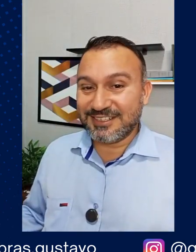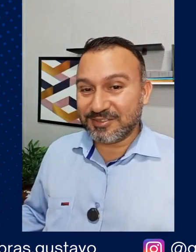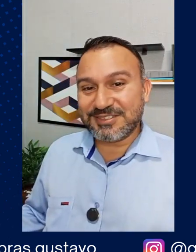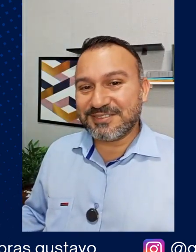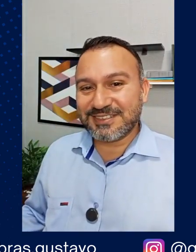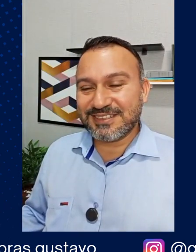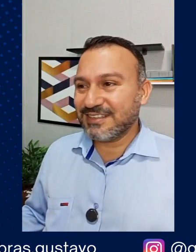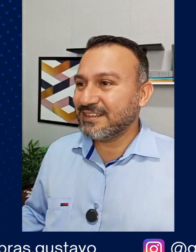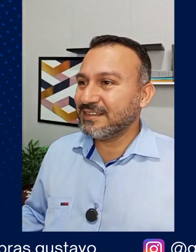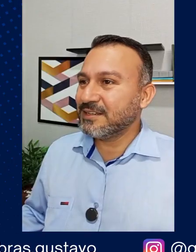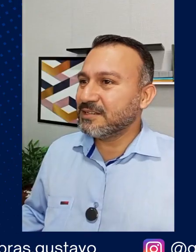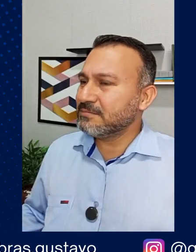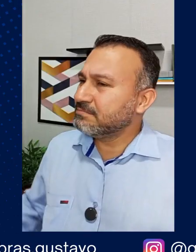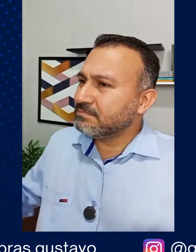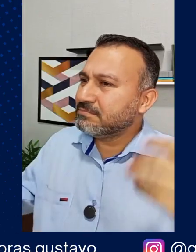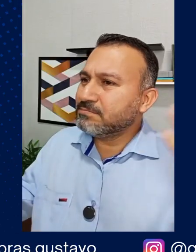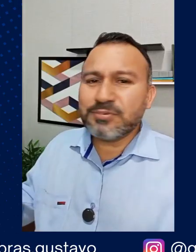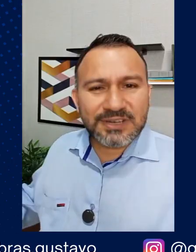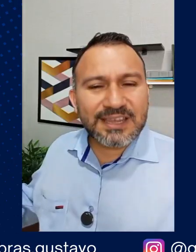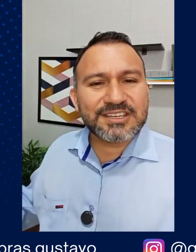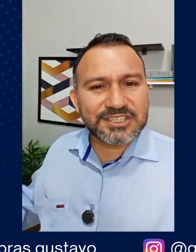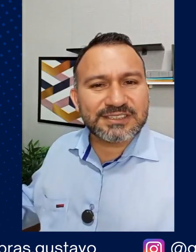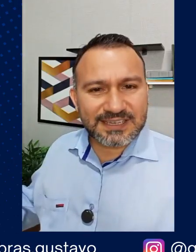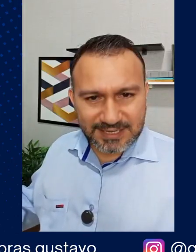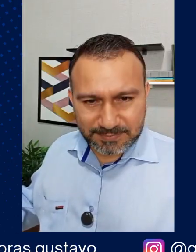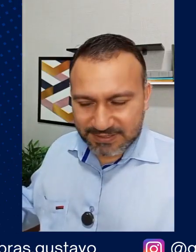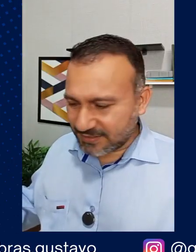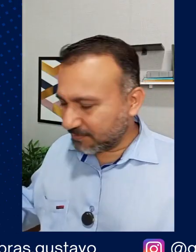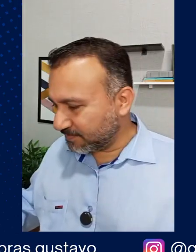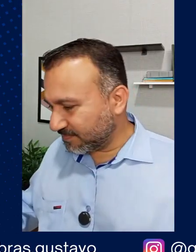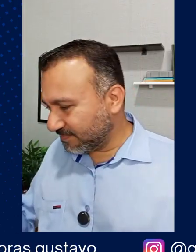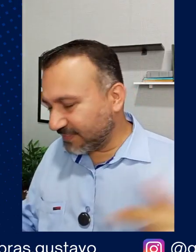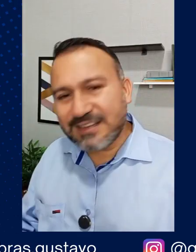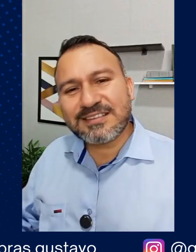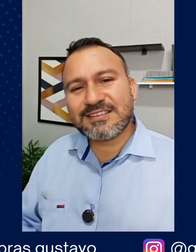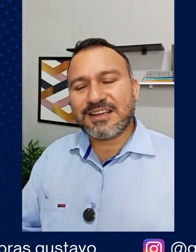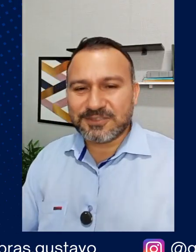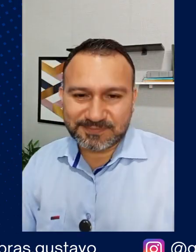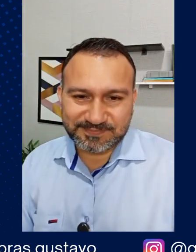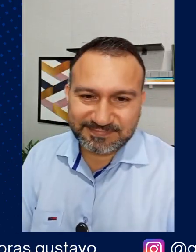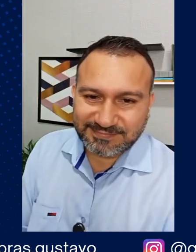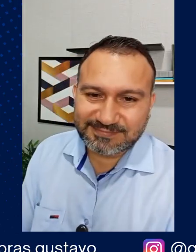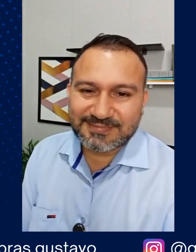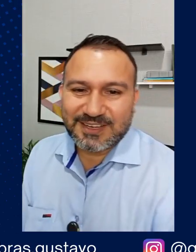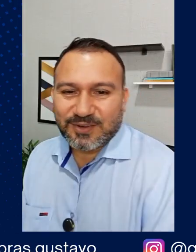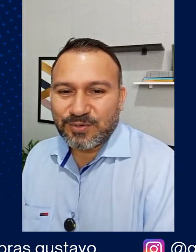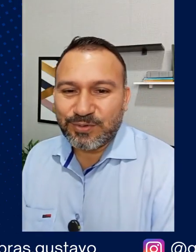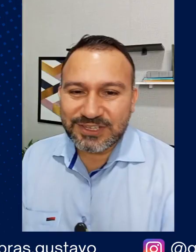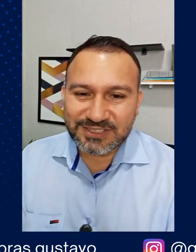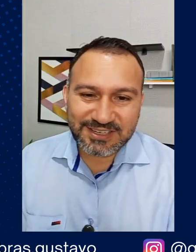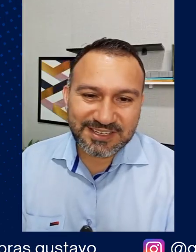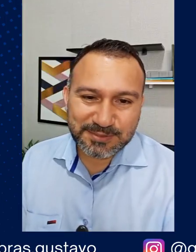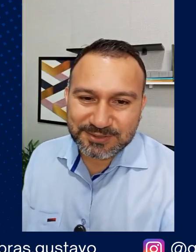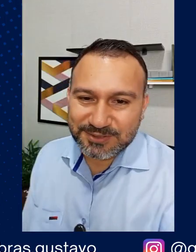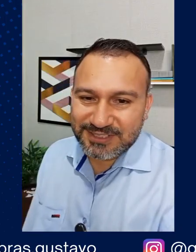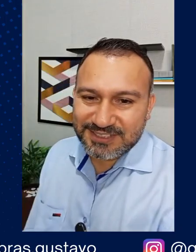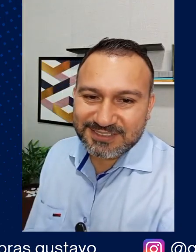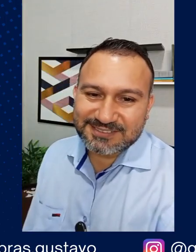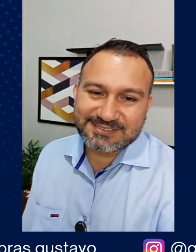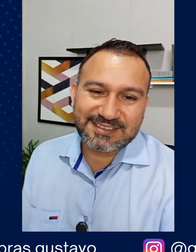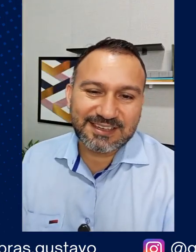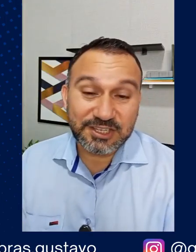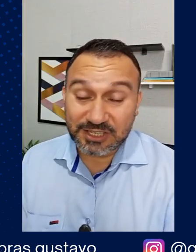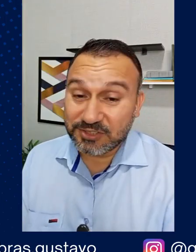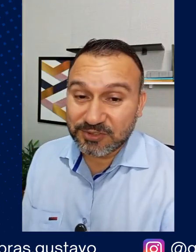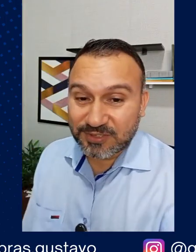Libras, inclusive. Por que que a gente tem essa impressão? O que vocês acham? Oi, Edilane, boa